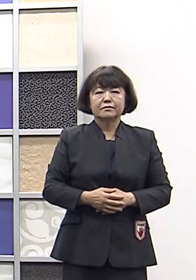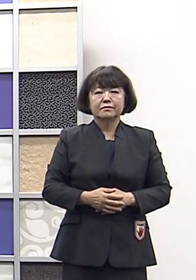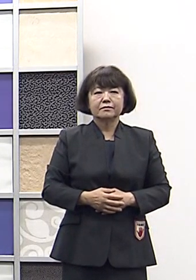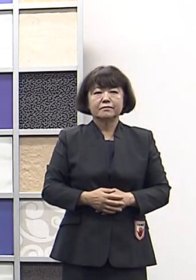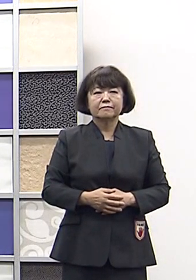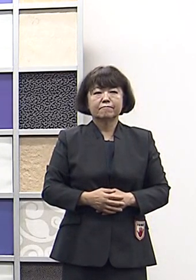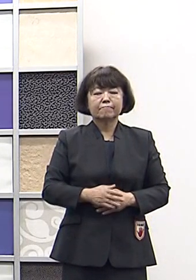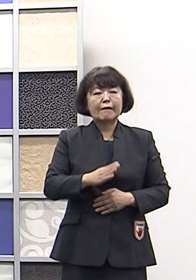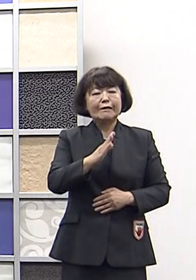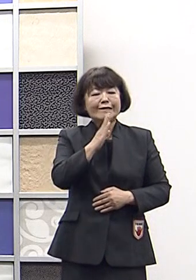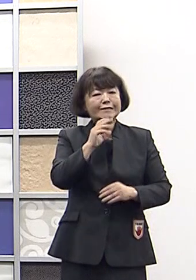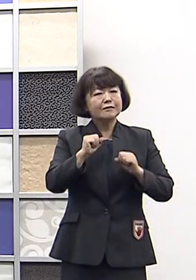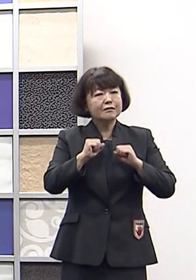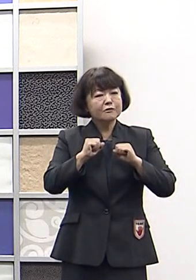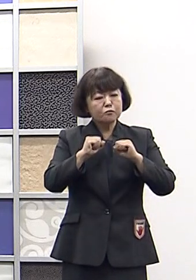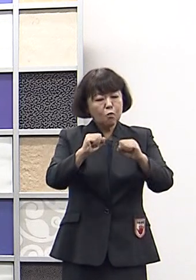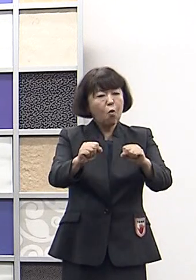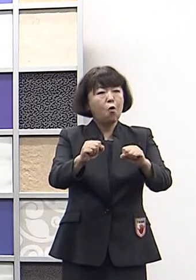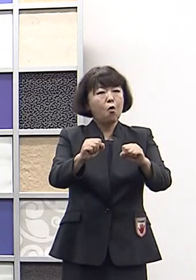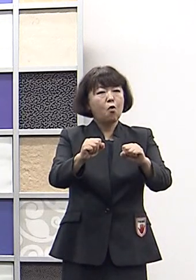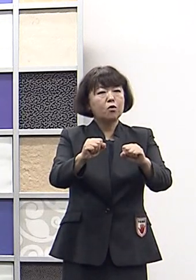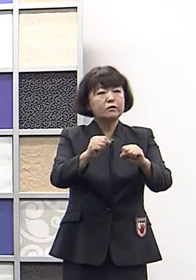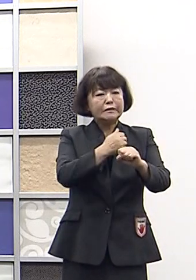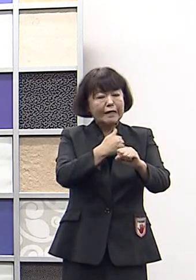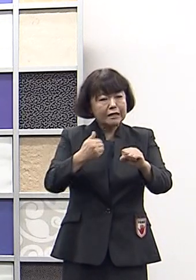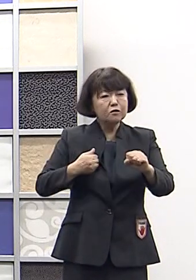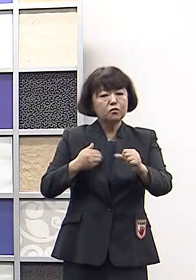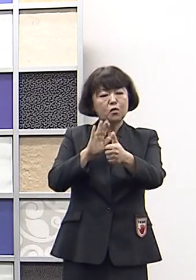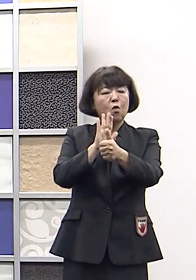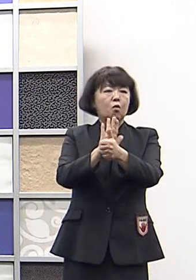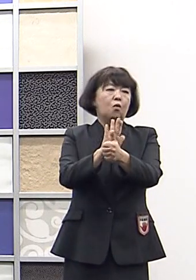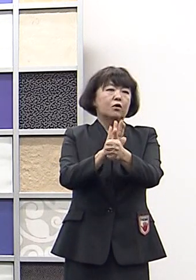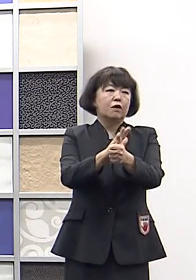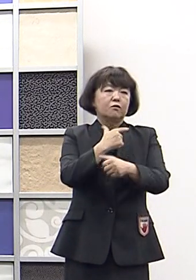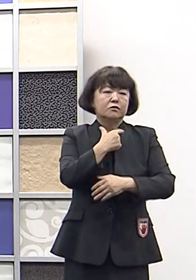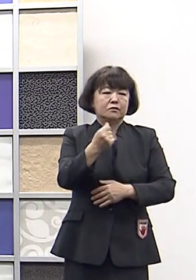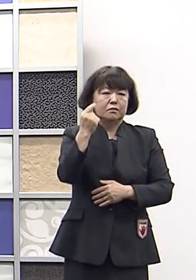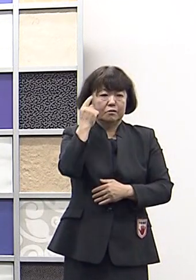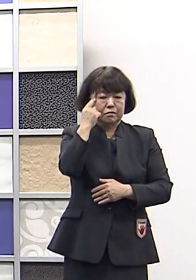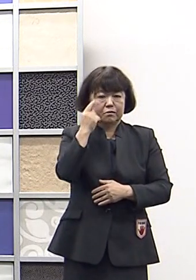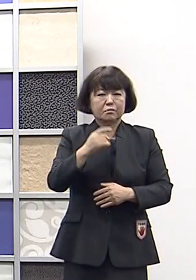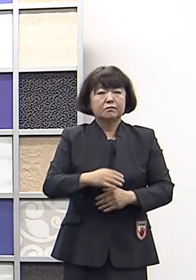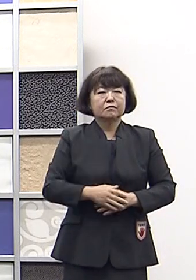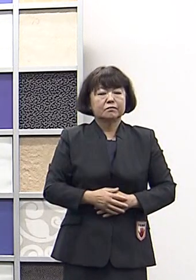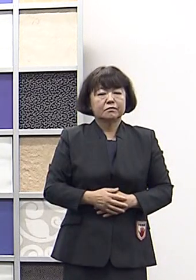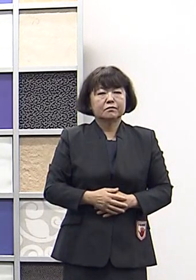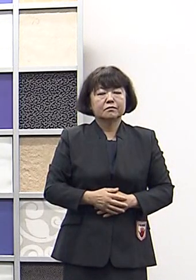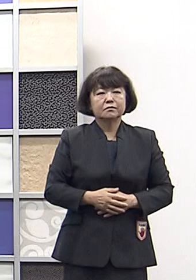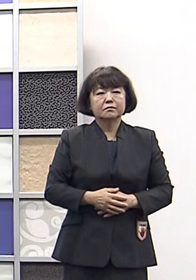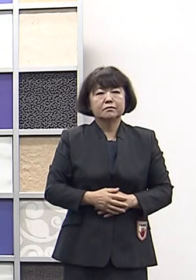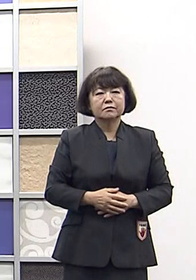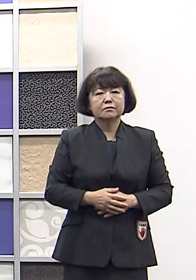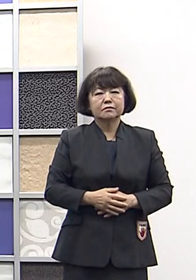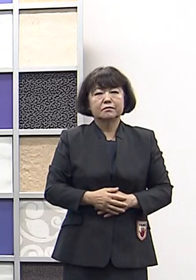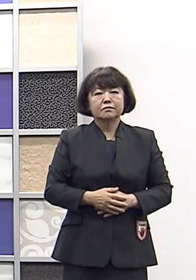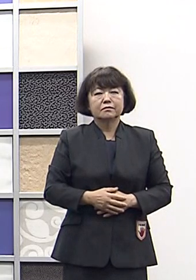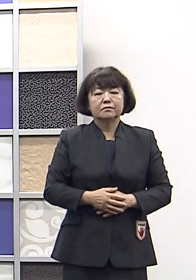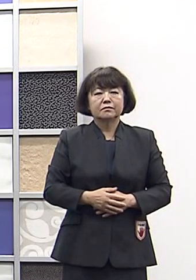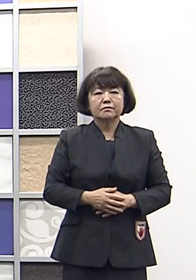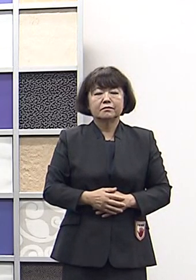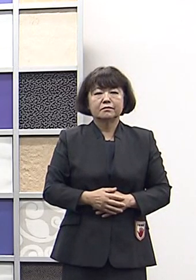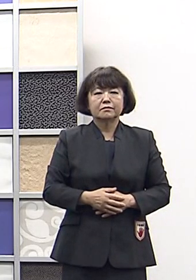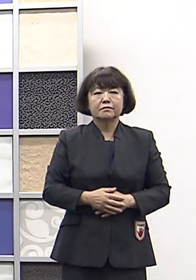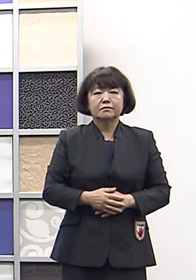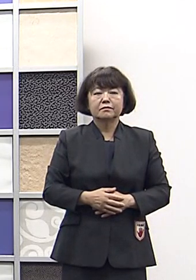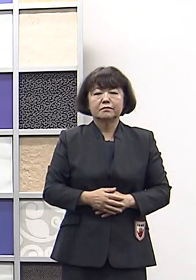実効的な貢献を、していきたいと、思っています。まあ、これまでも何ですか、